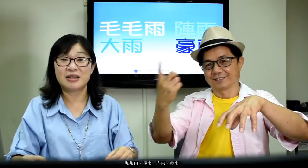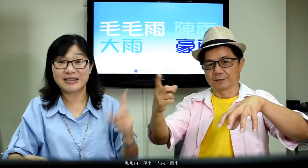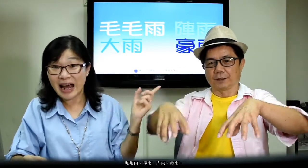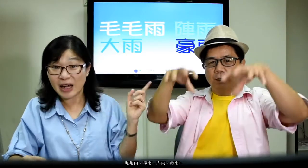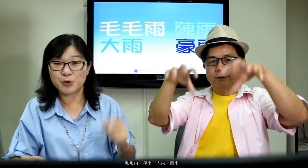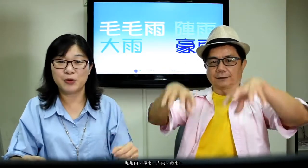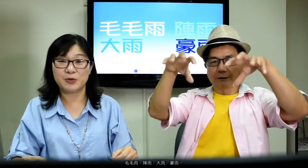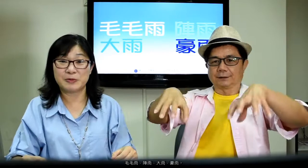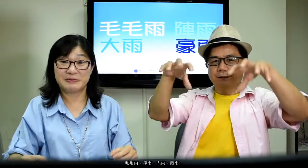大雨，